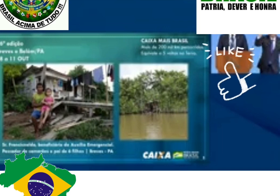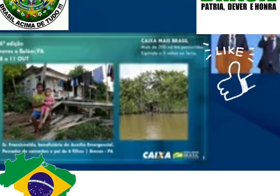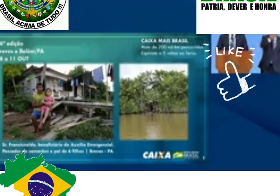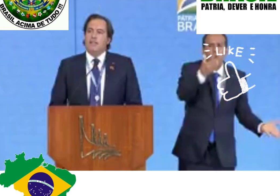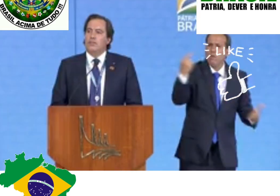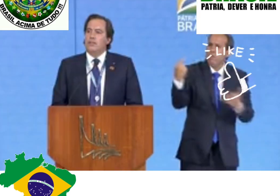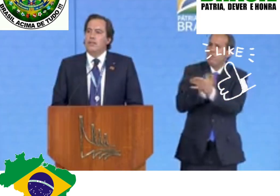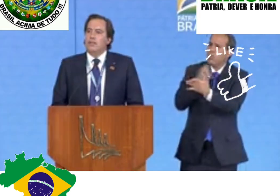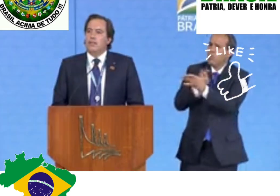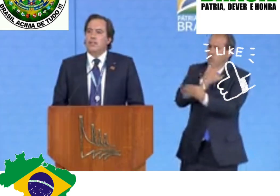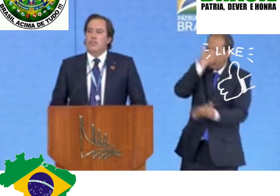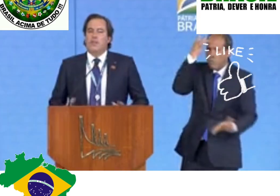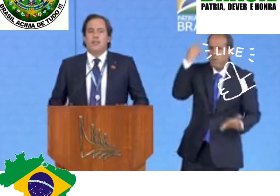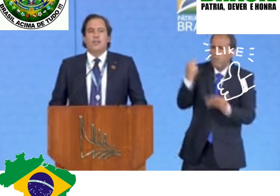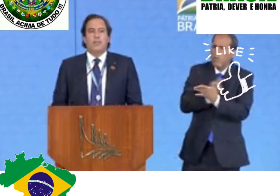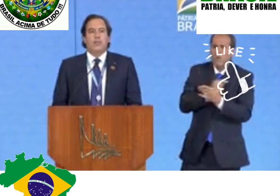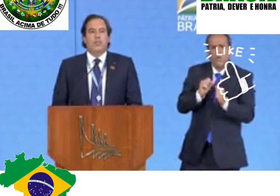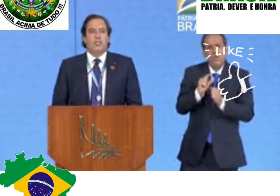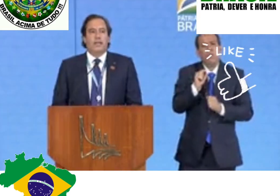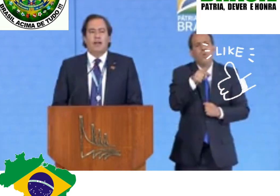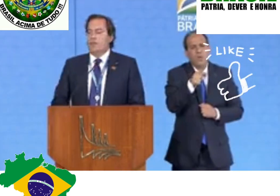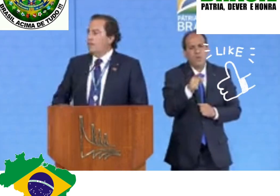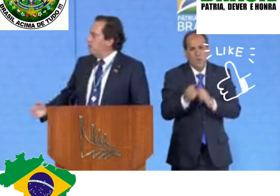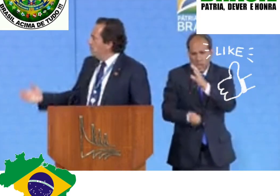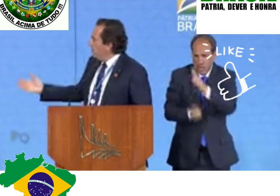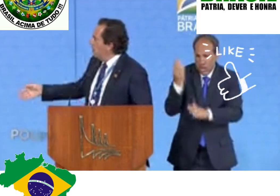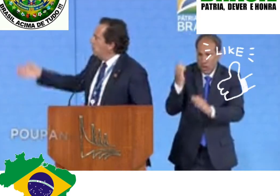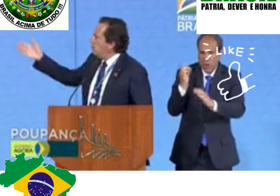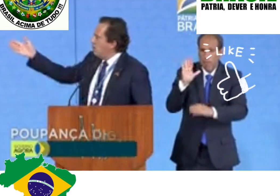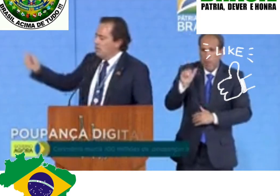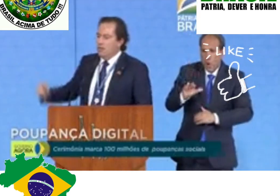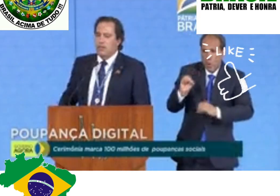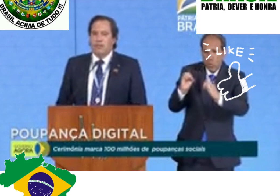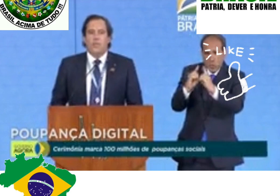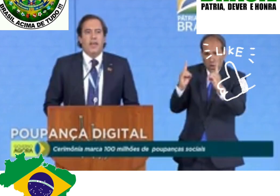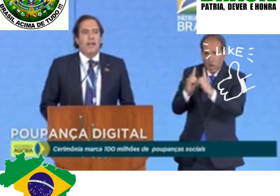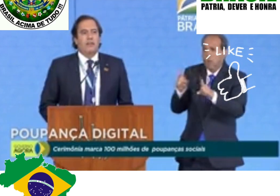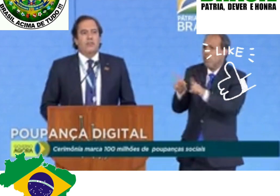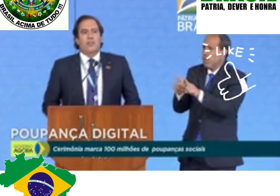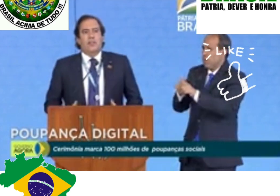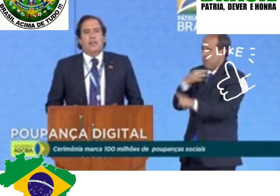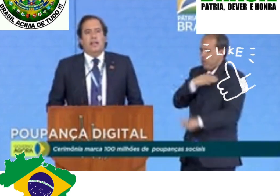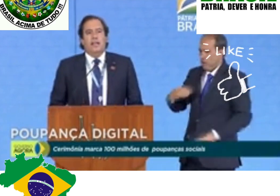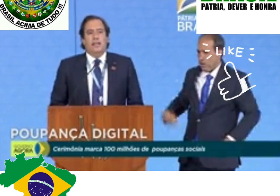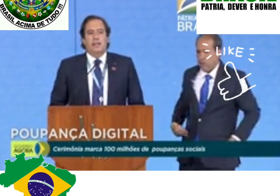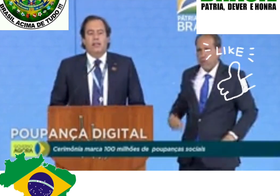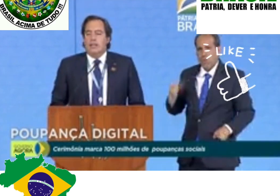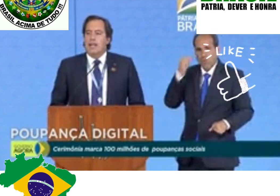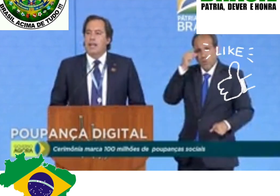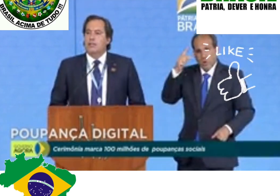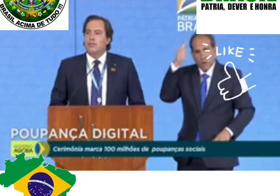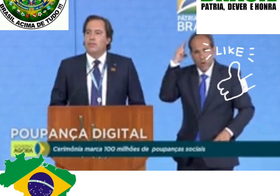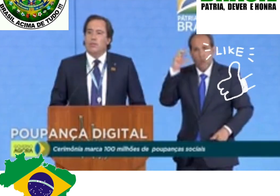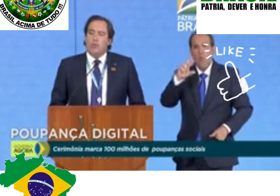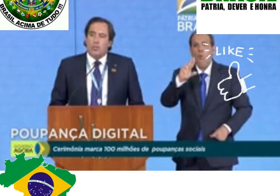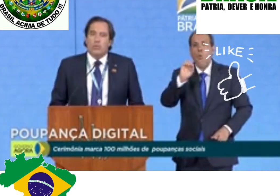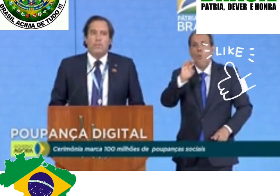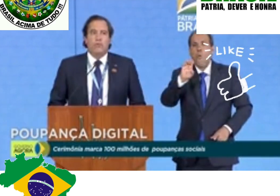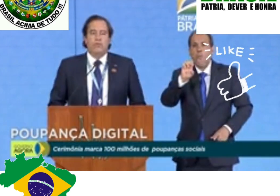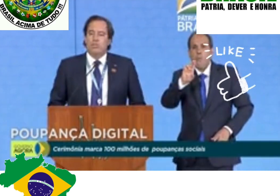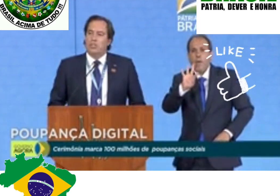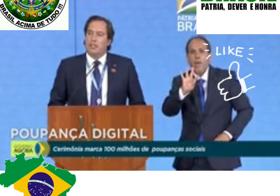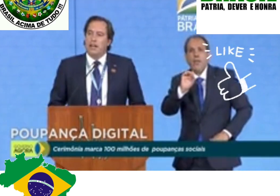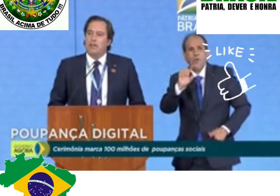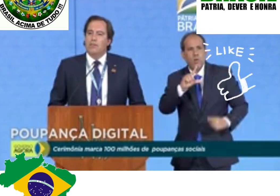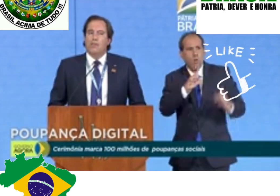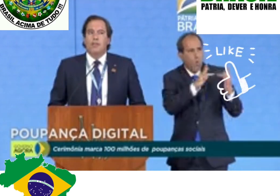perguntavam, Pedro, vocês estão fazendo banco digital? Ministro, o Roberto, estão alinhados, mas o nosso